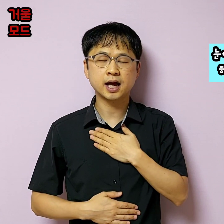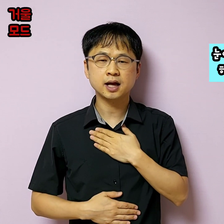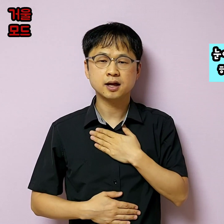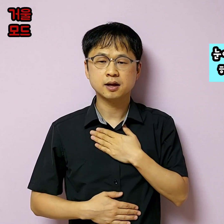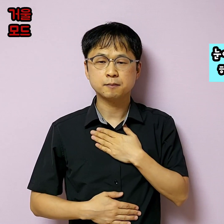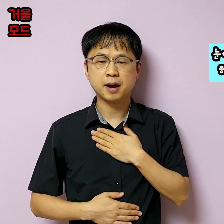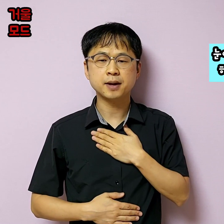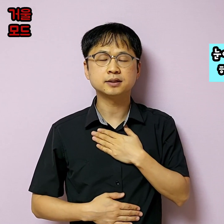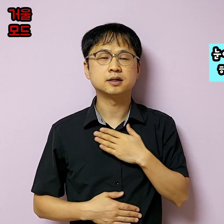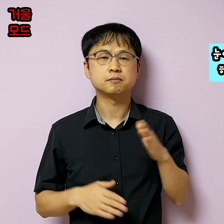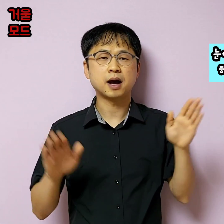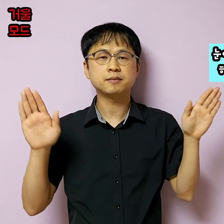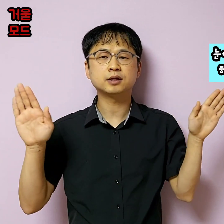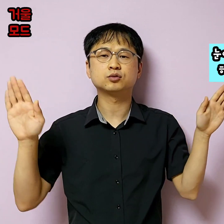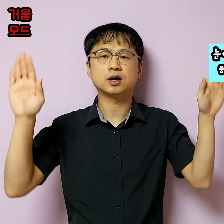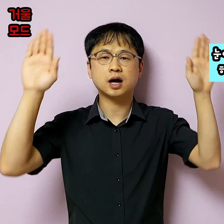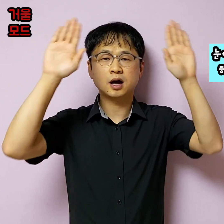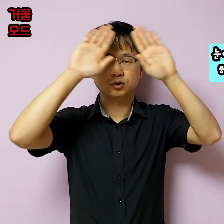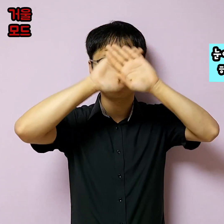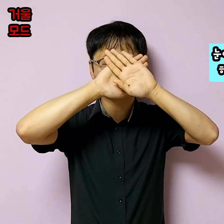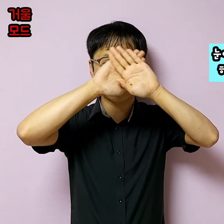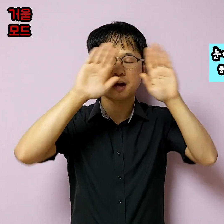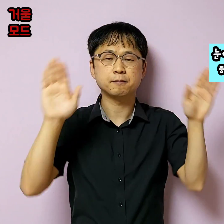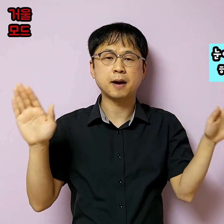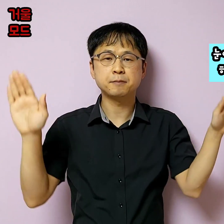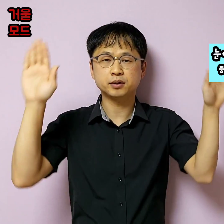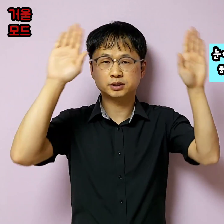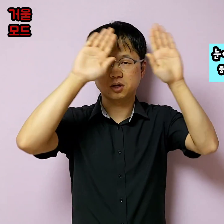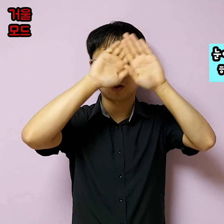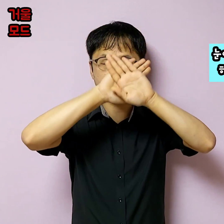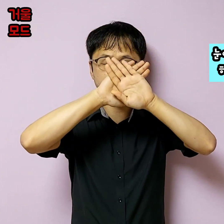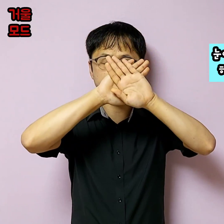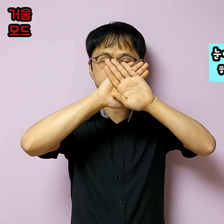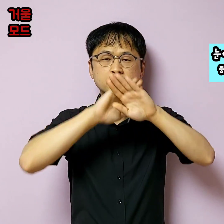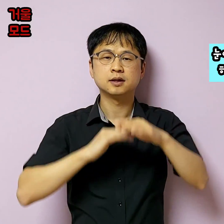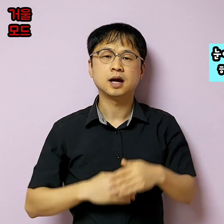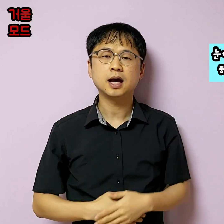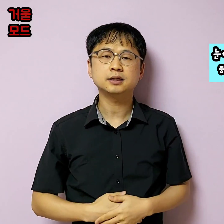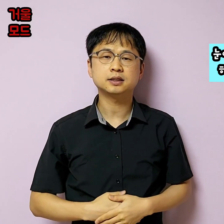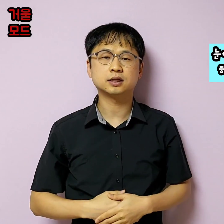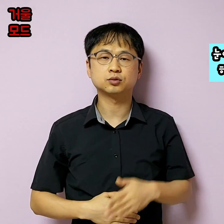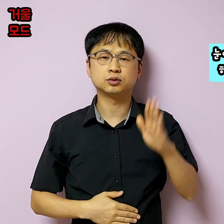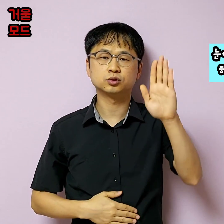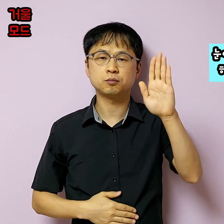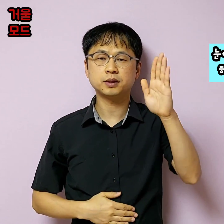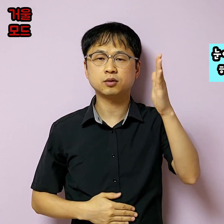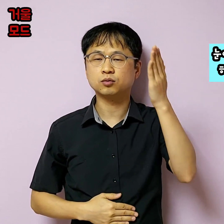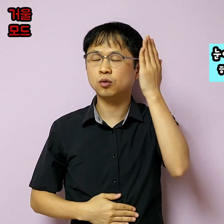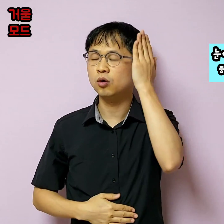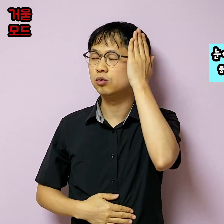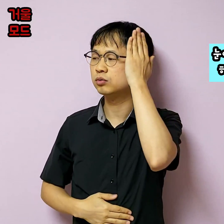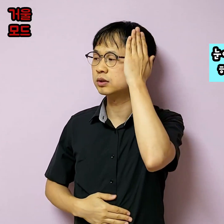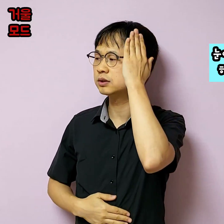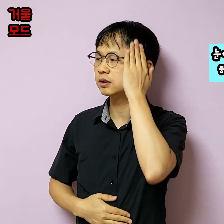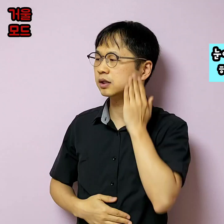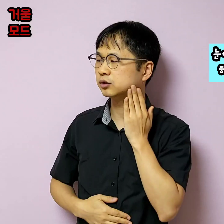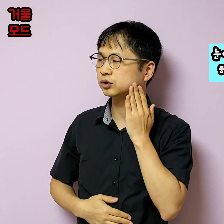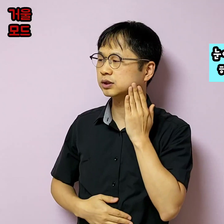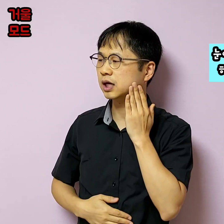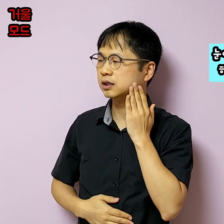내가 밤하늘, 밤이란 수어 아까 어둡다, 밤 배웠죠. 밤. 하늘이란 수어는 손바닥으로 얼굴을 스쳐 내려주신